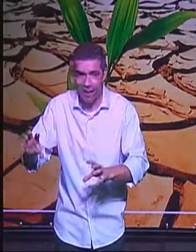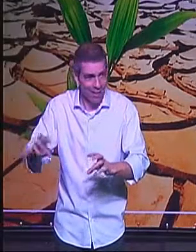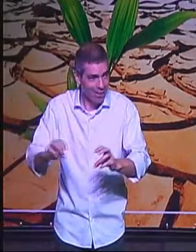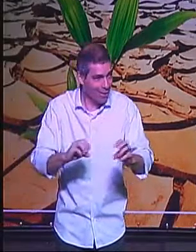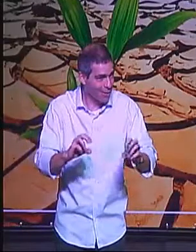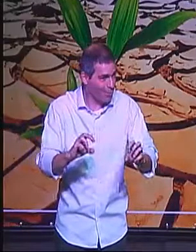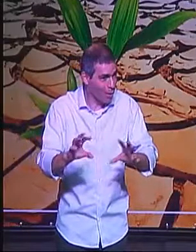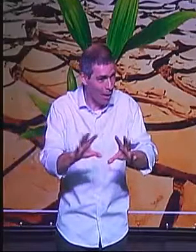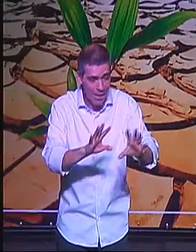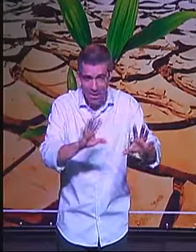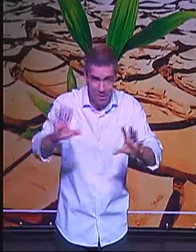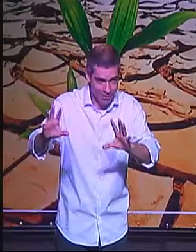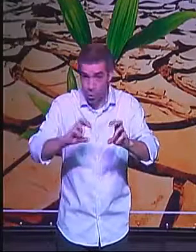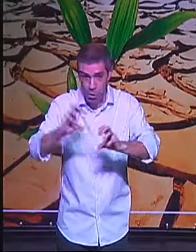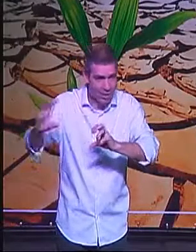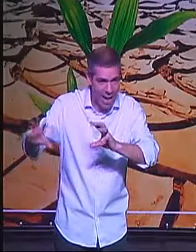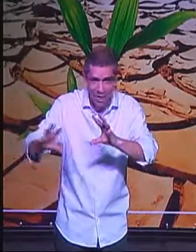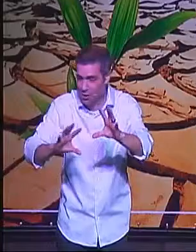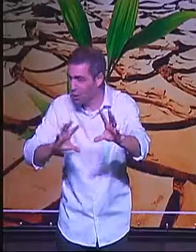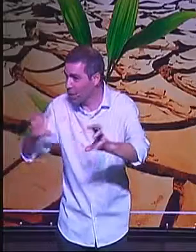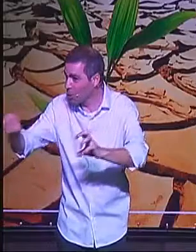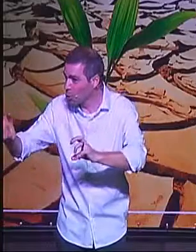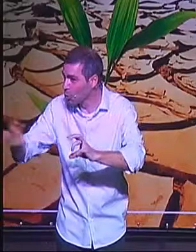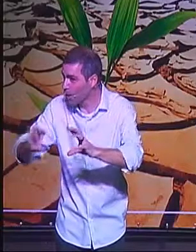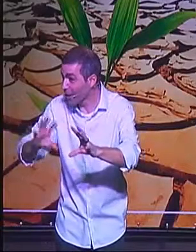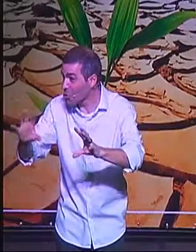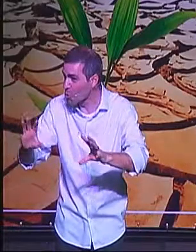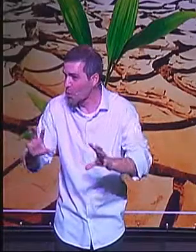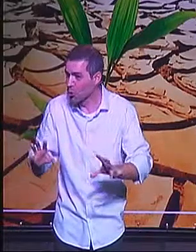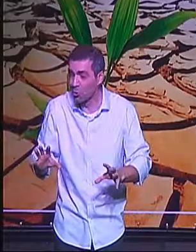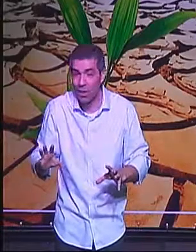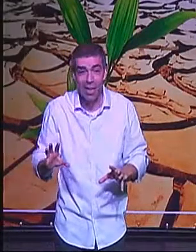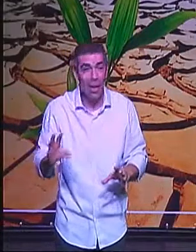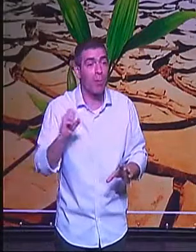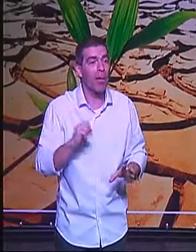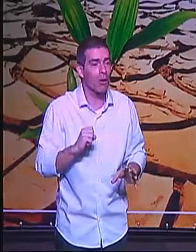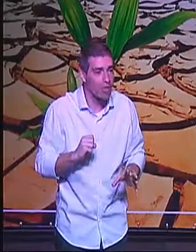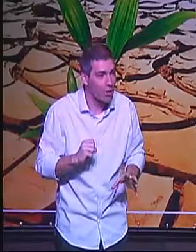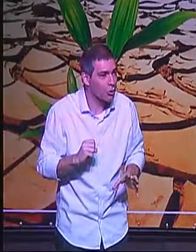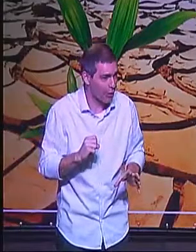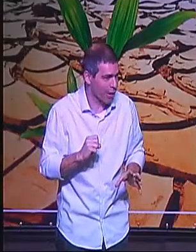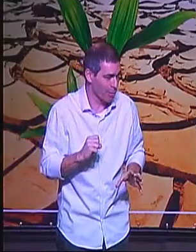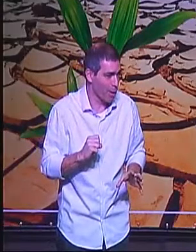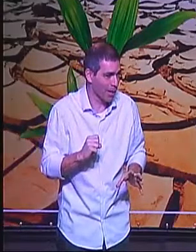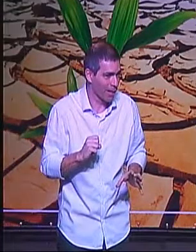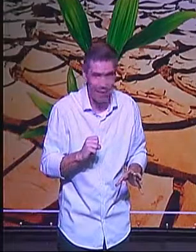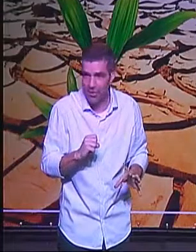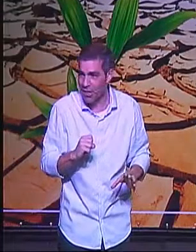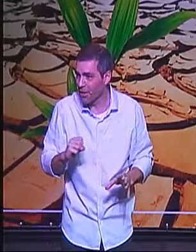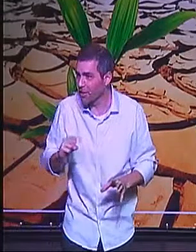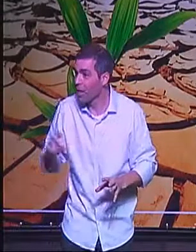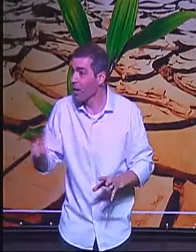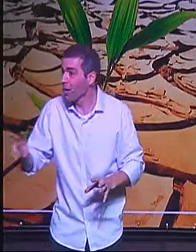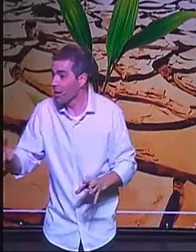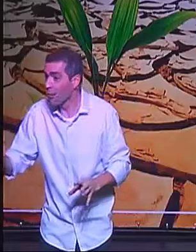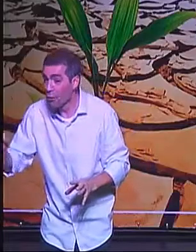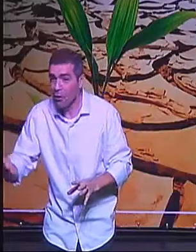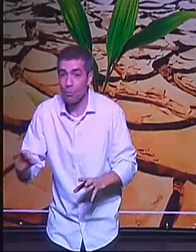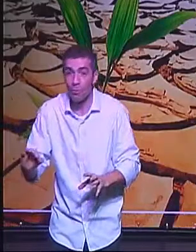e curiosidade olhar em tudo ela quer descobrir tudo ea primeira coisa que a gente fala fala pra criança seguinte